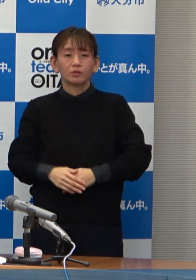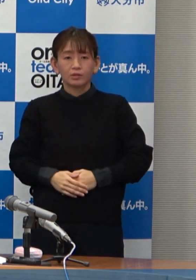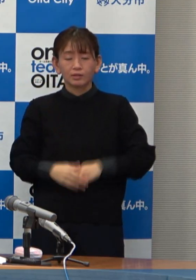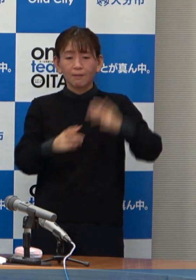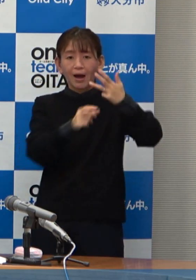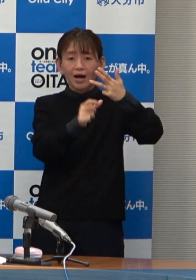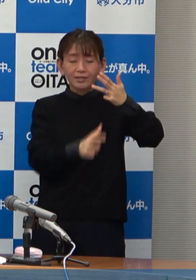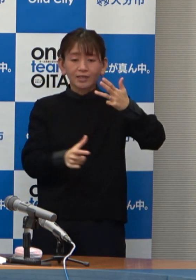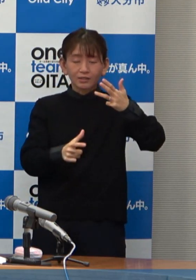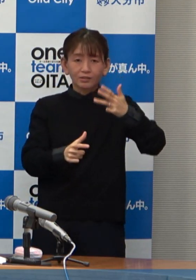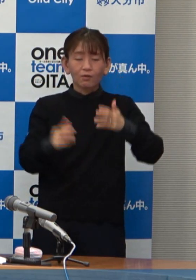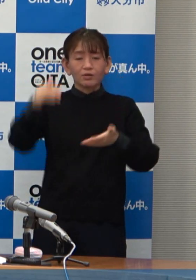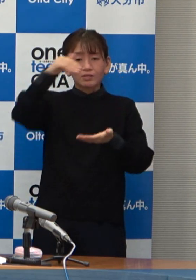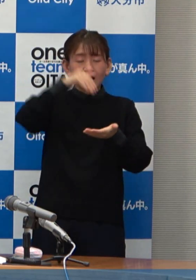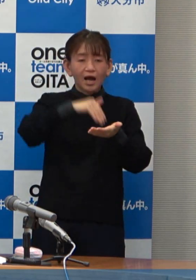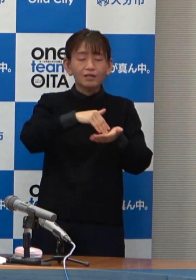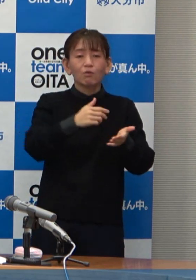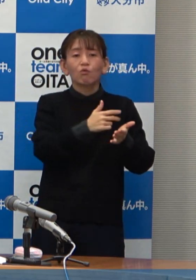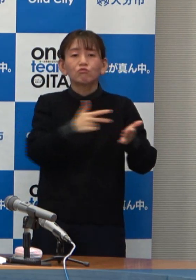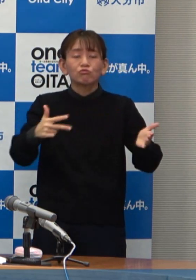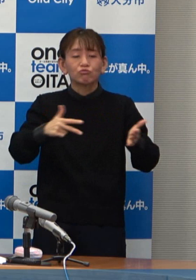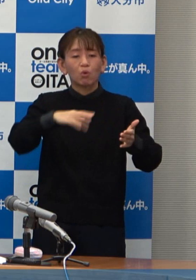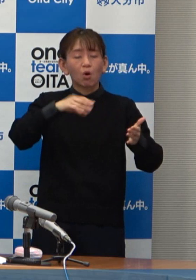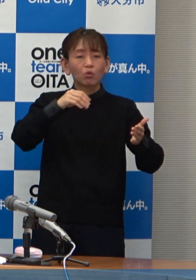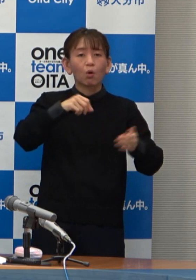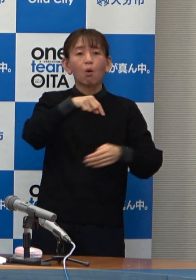の最終土曜日というのは